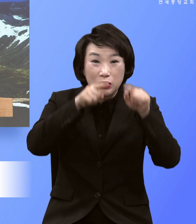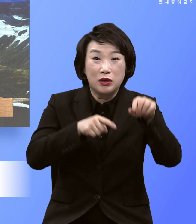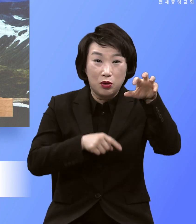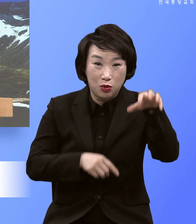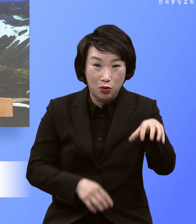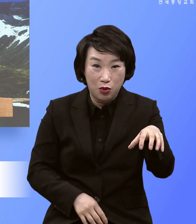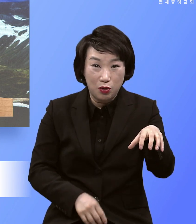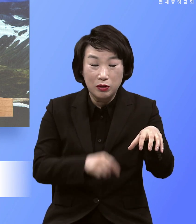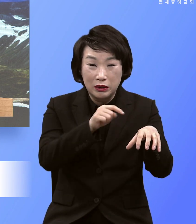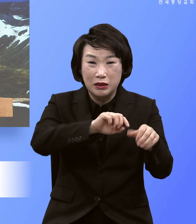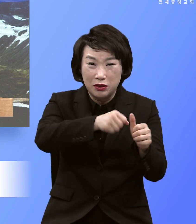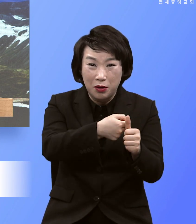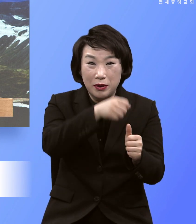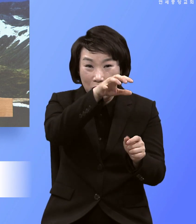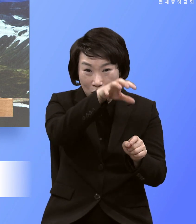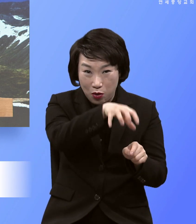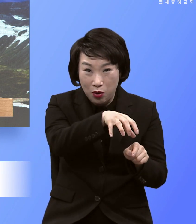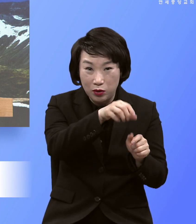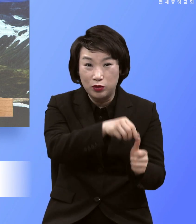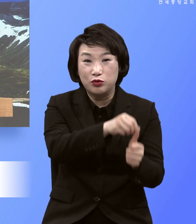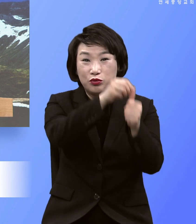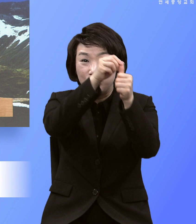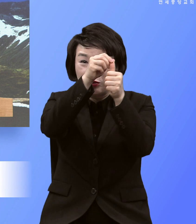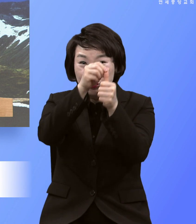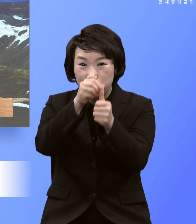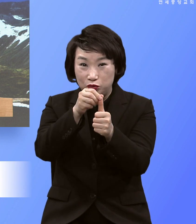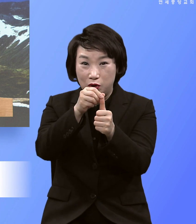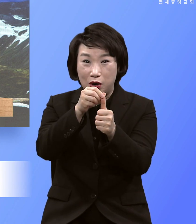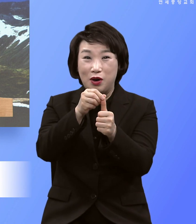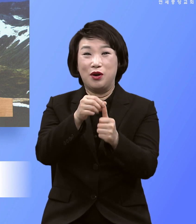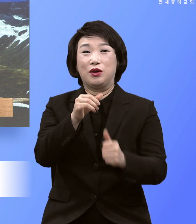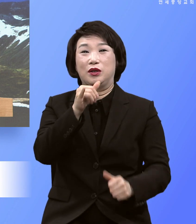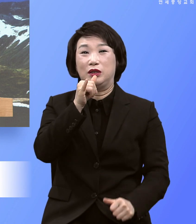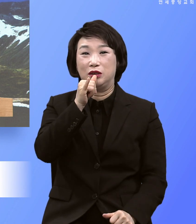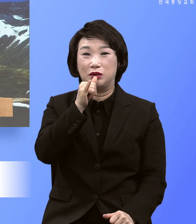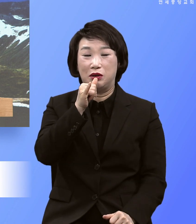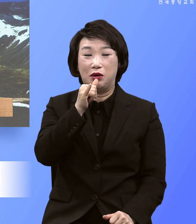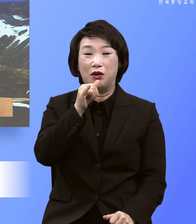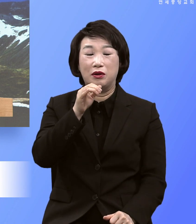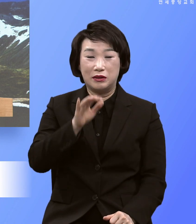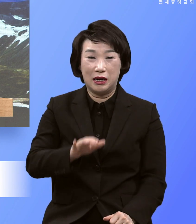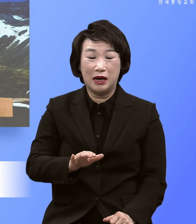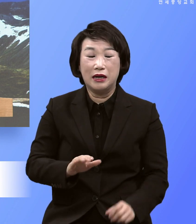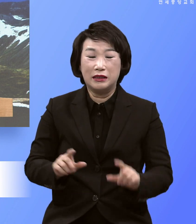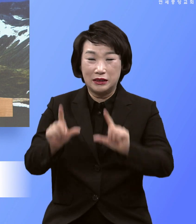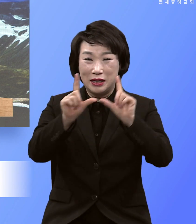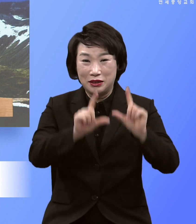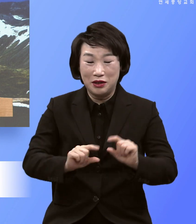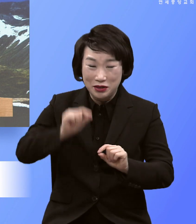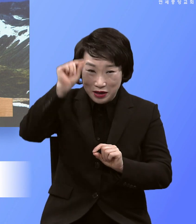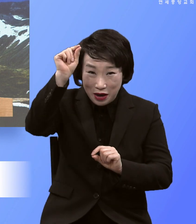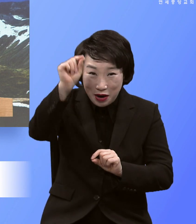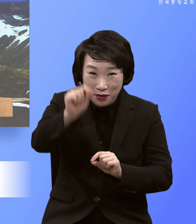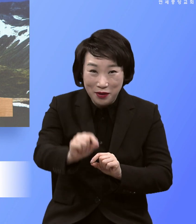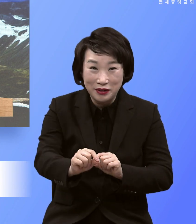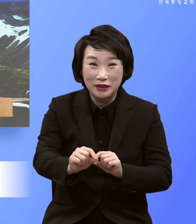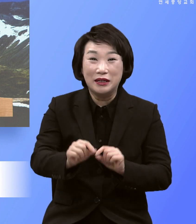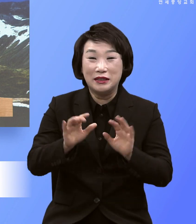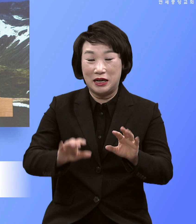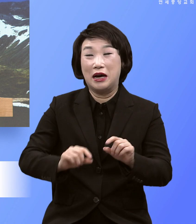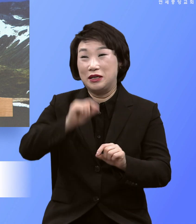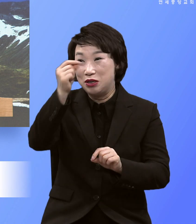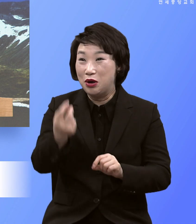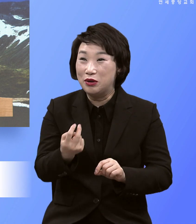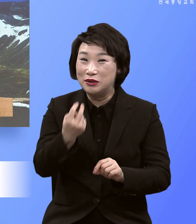참혹한 치우리의 형벌에서 구원하셔서 야 영원히 사는